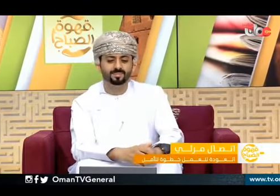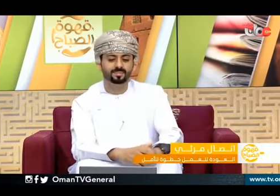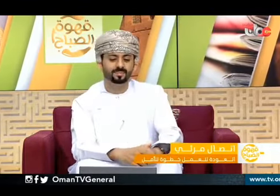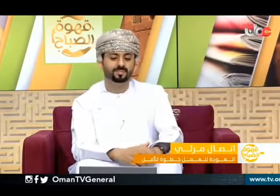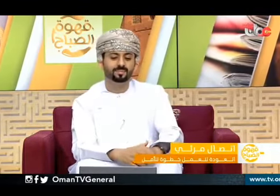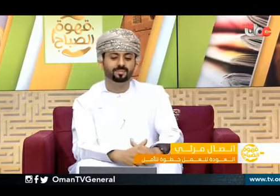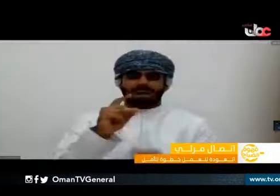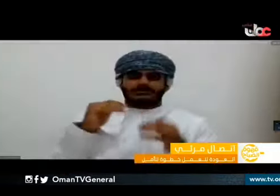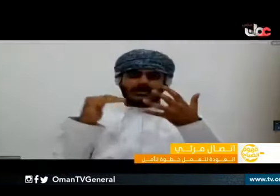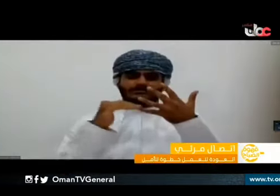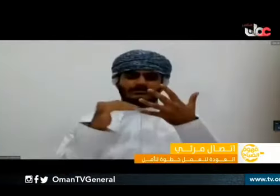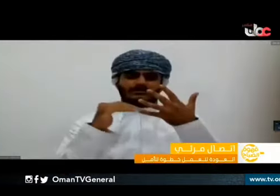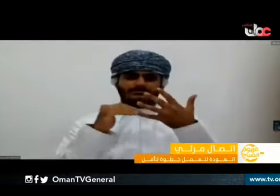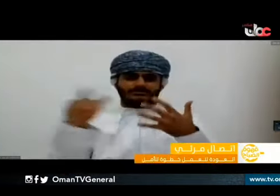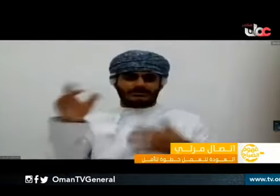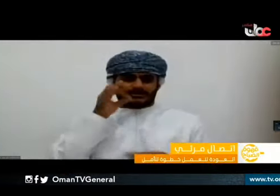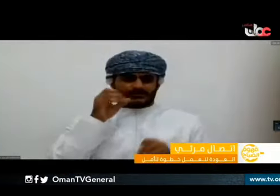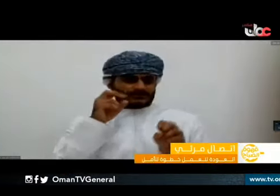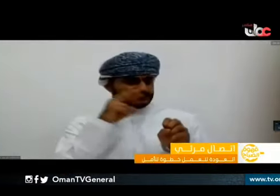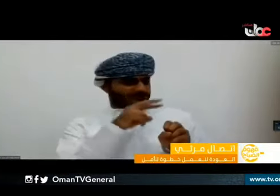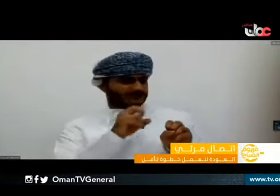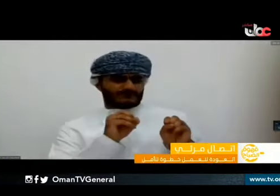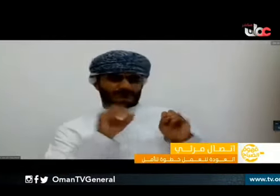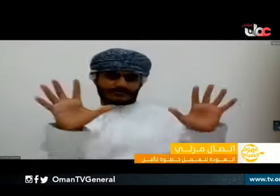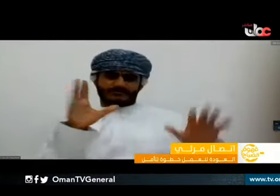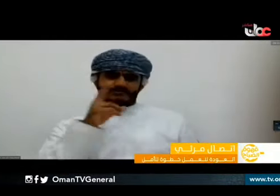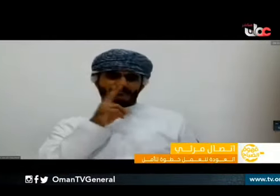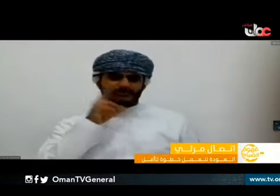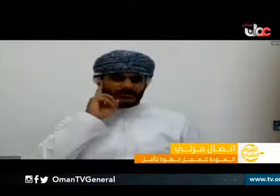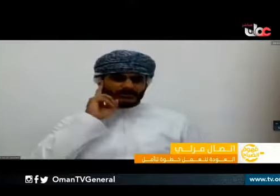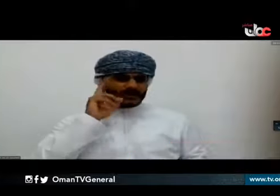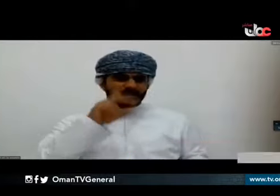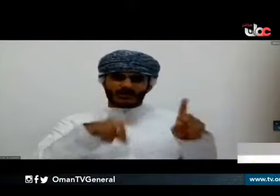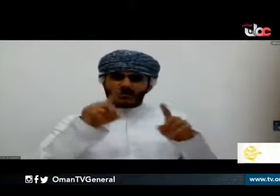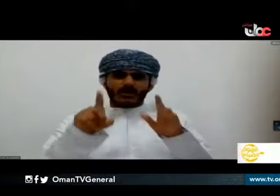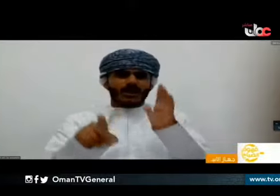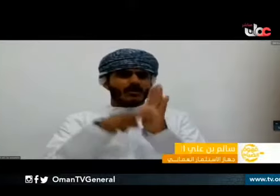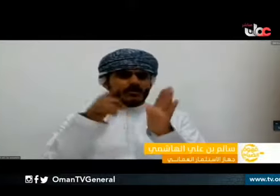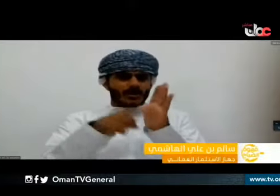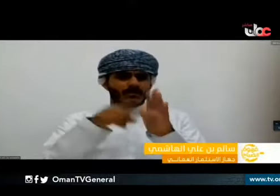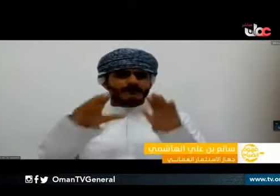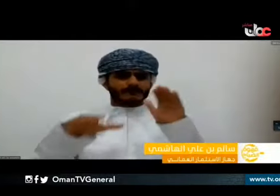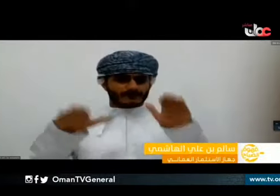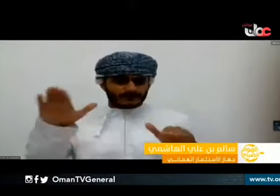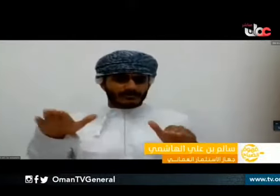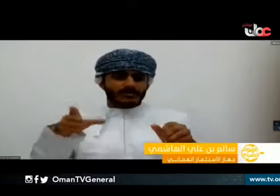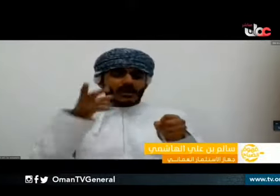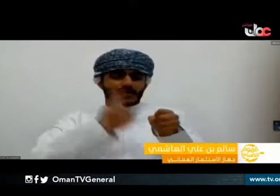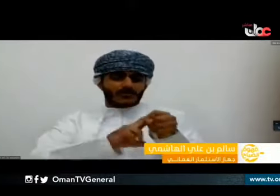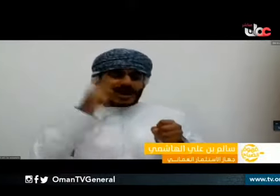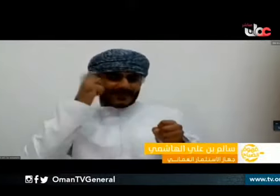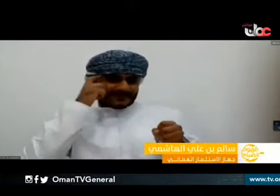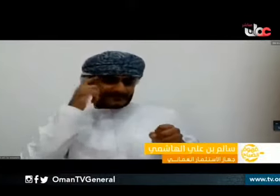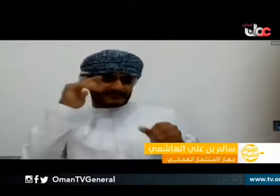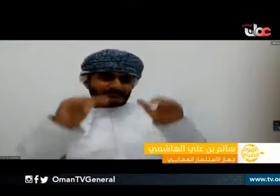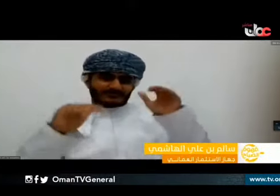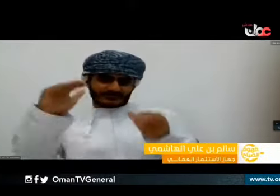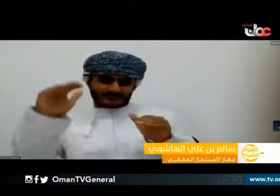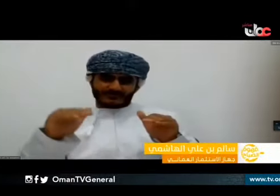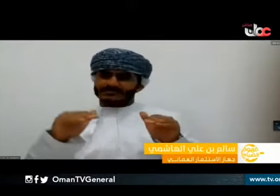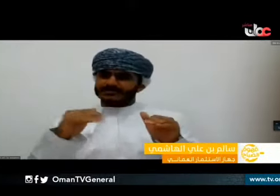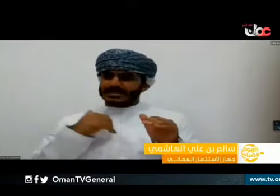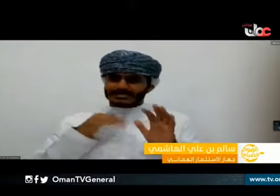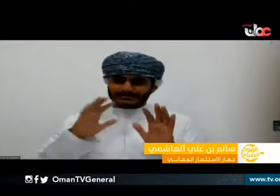التعامل مع المراجعين؟ نعم، في بداية الأمر أنه يعني شخص أصم وكيف